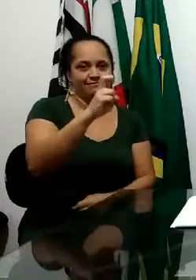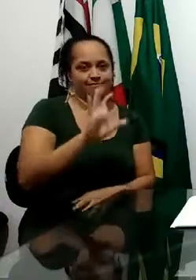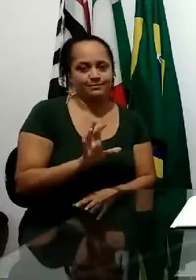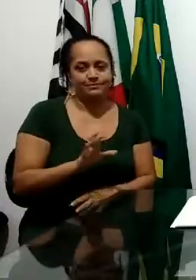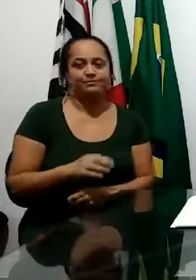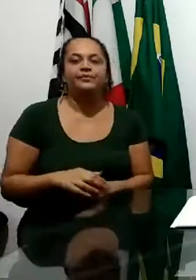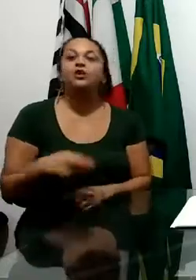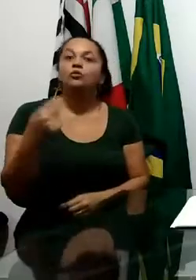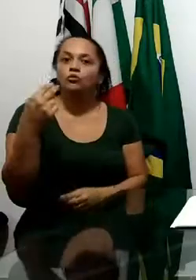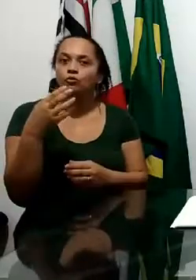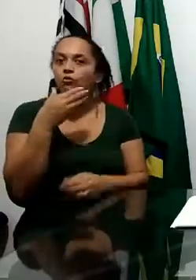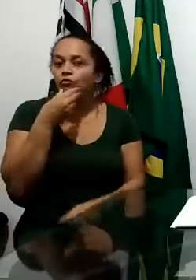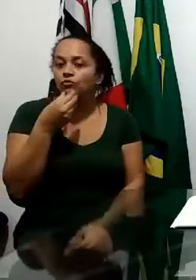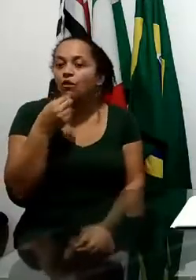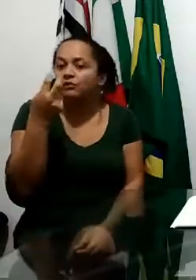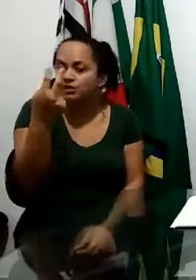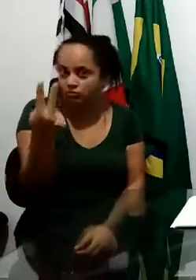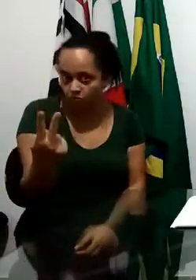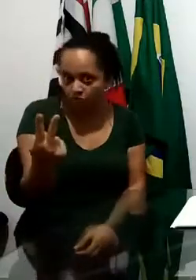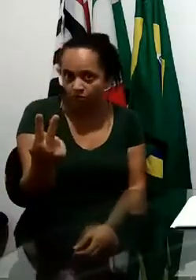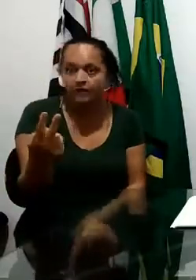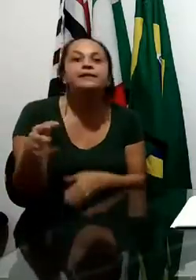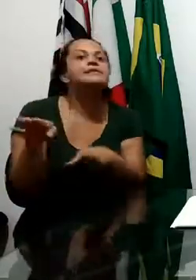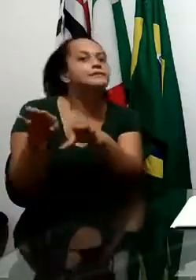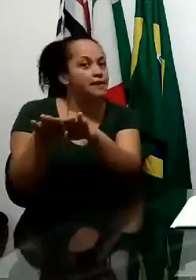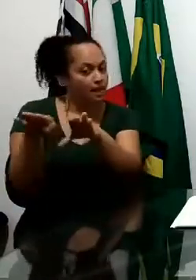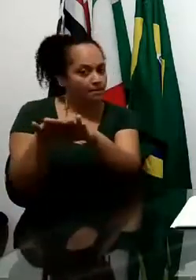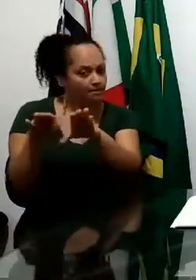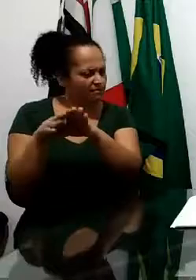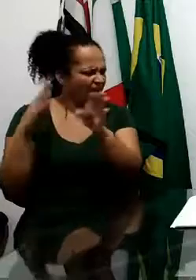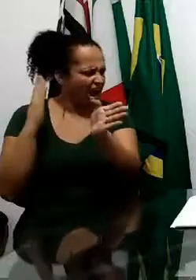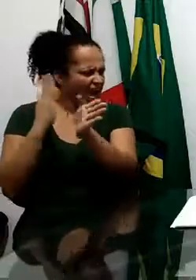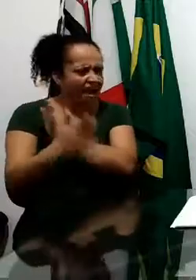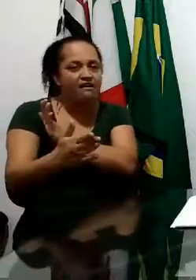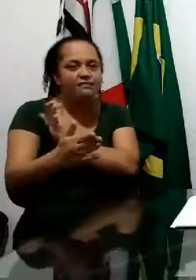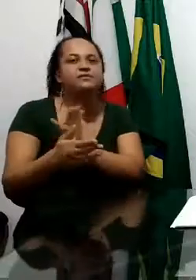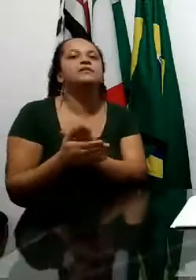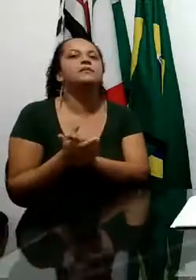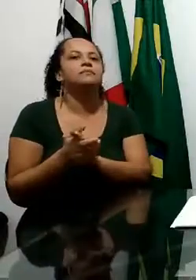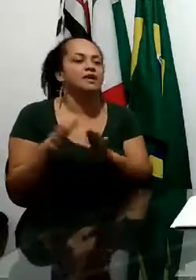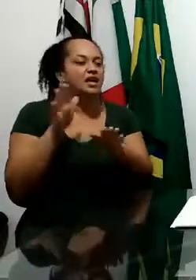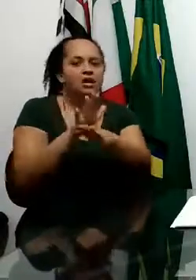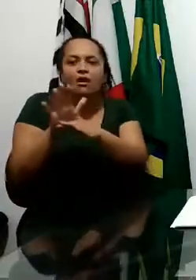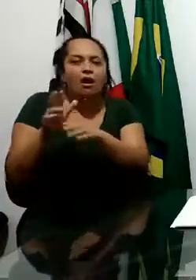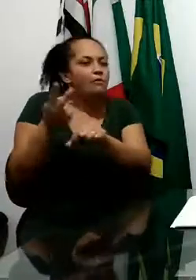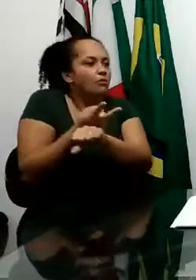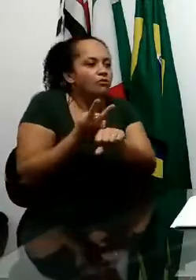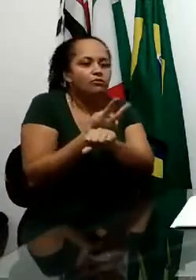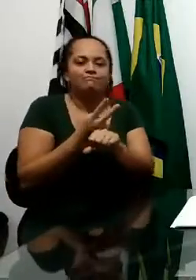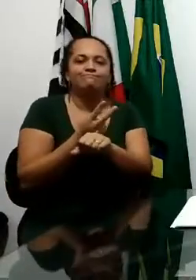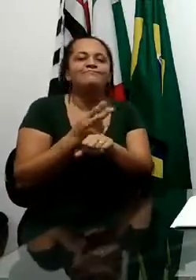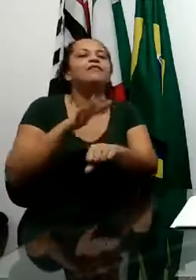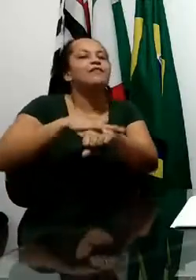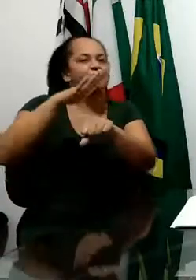modo, agiu, né? O que recebera 2 talentos, granjeou e conseguiu mais